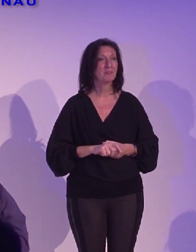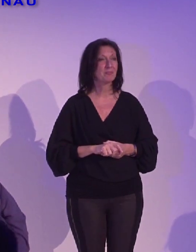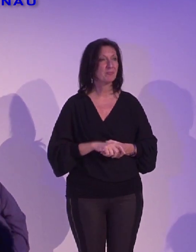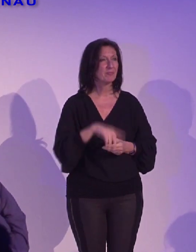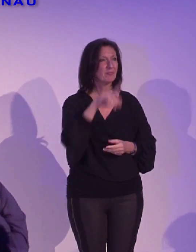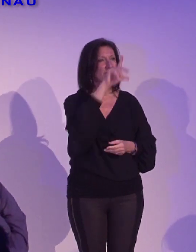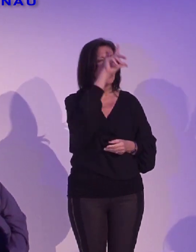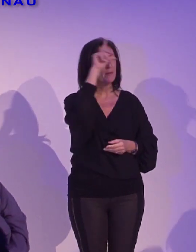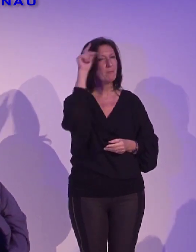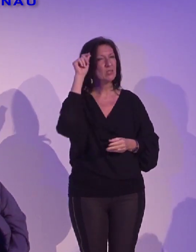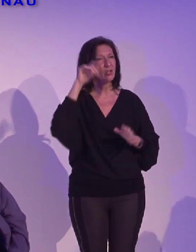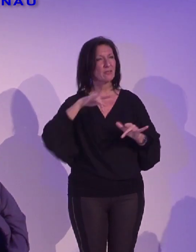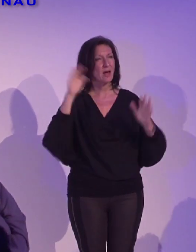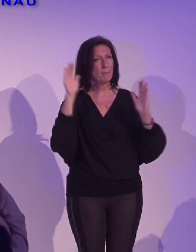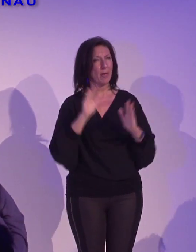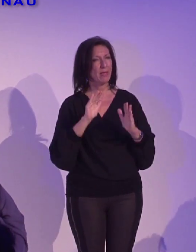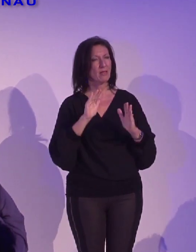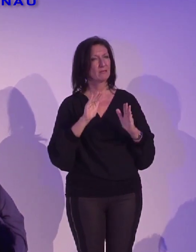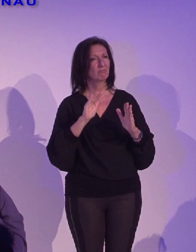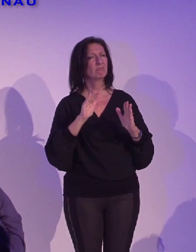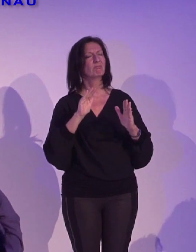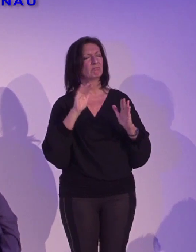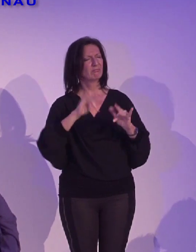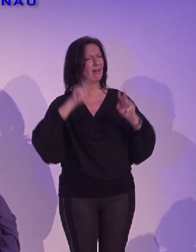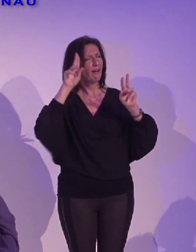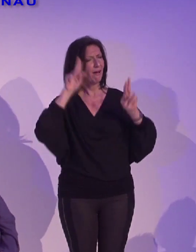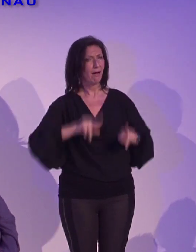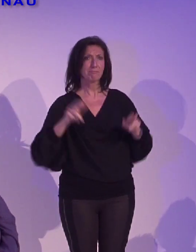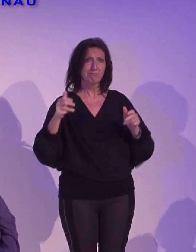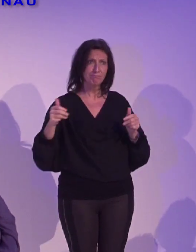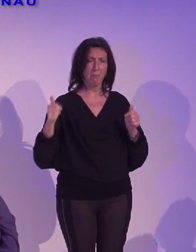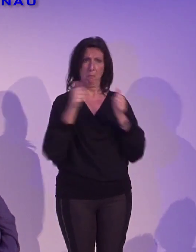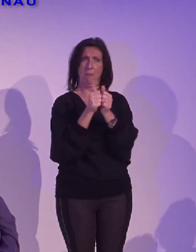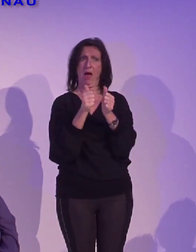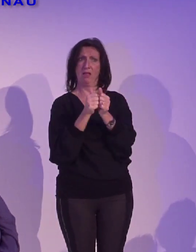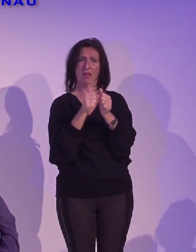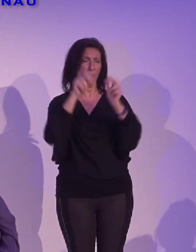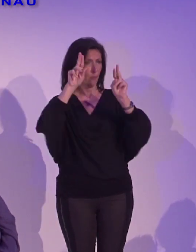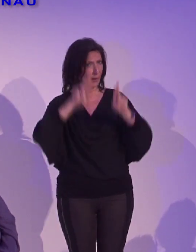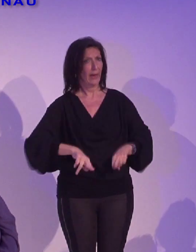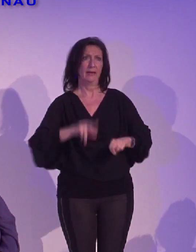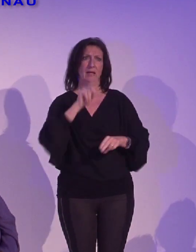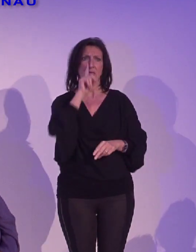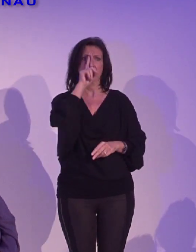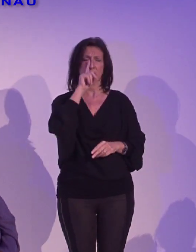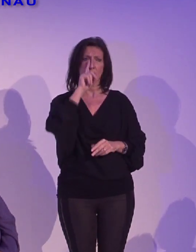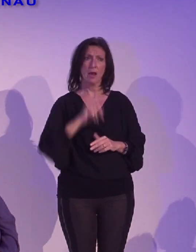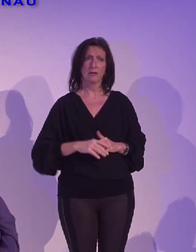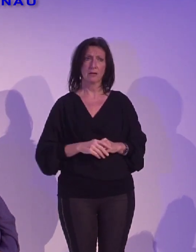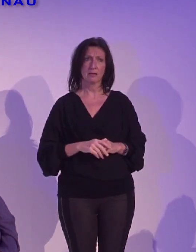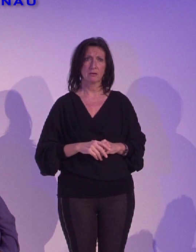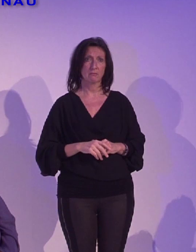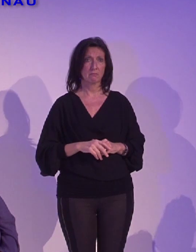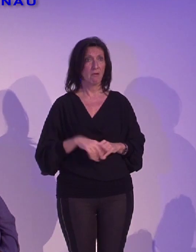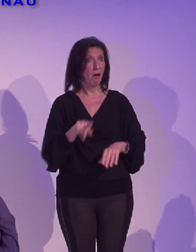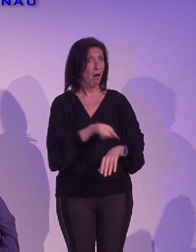Menschen mit Beeinträchtigungen haben ein Recht auf Partnerschaft und auf Sexualität. Das war sehr lange